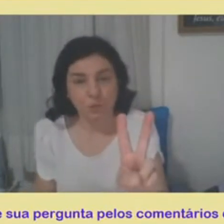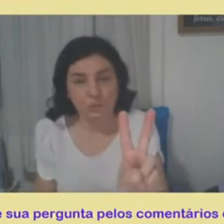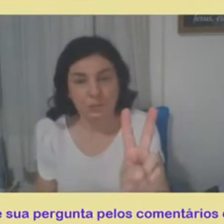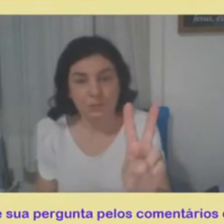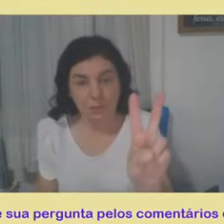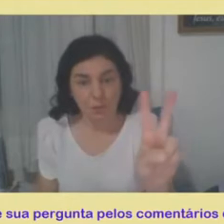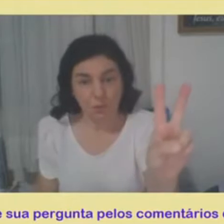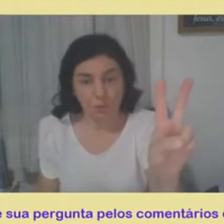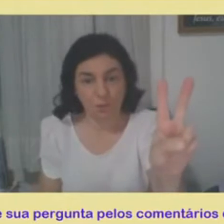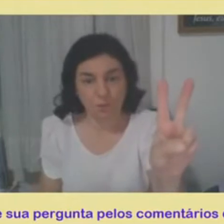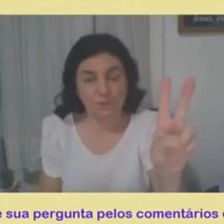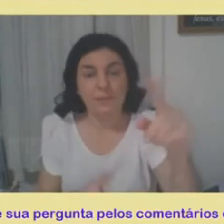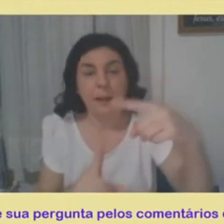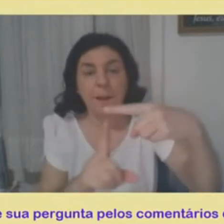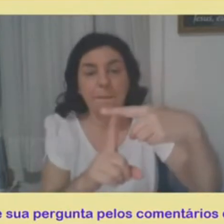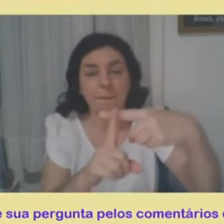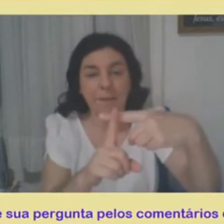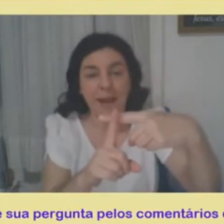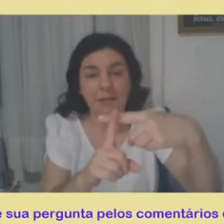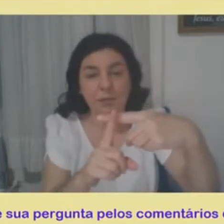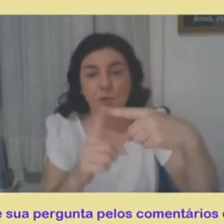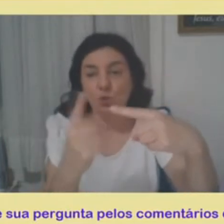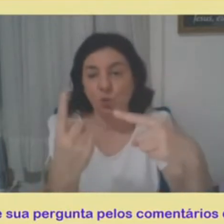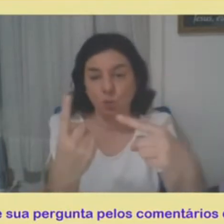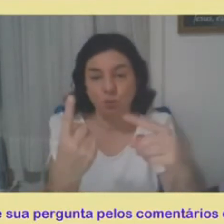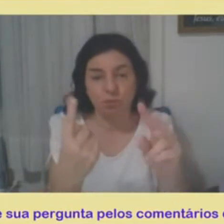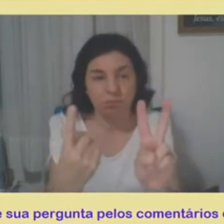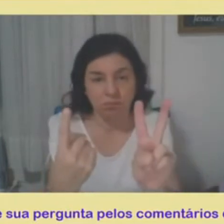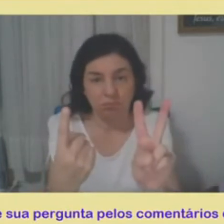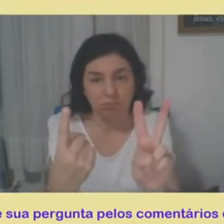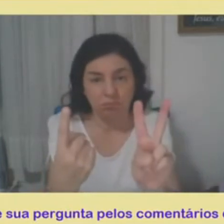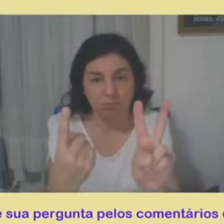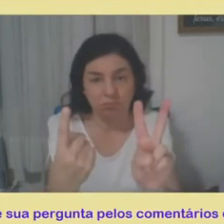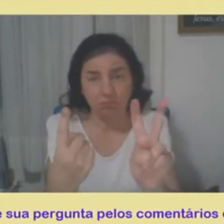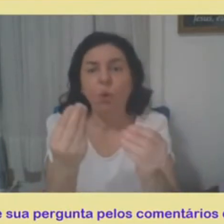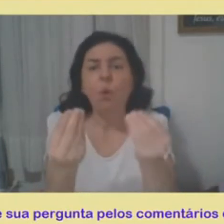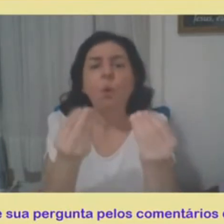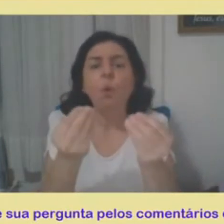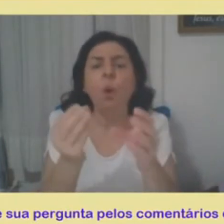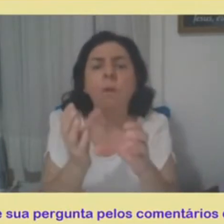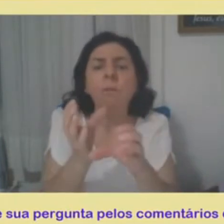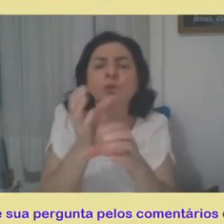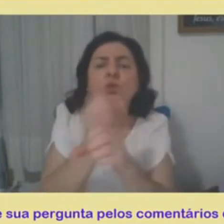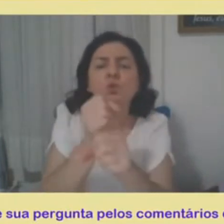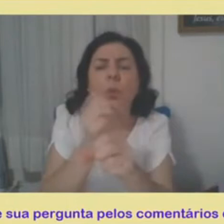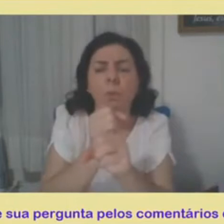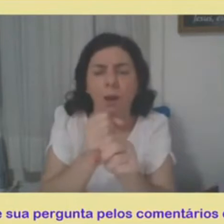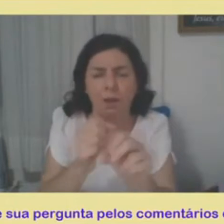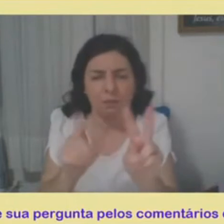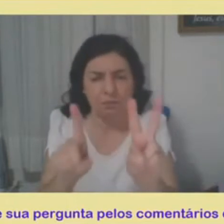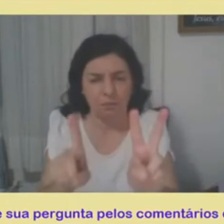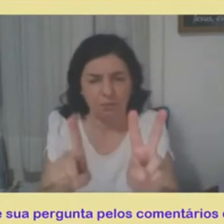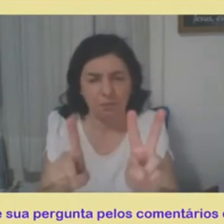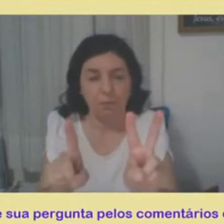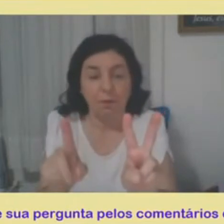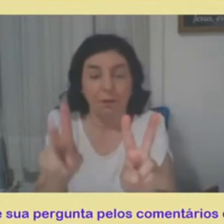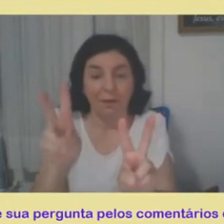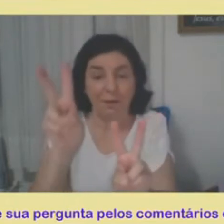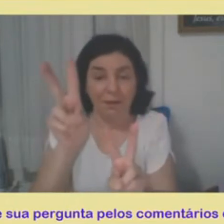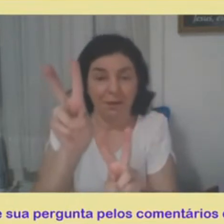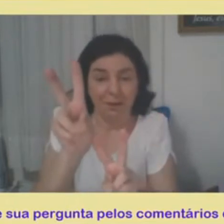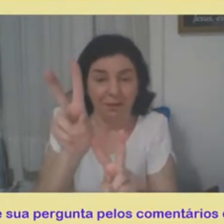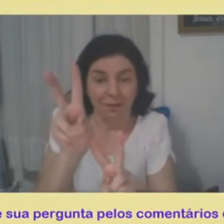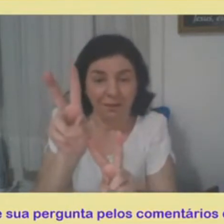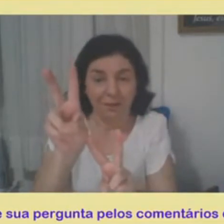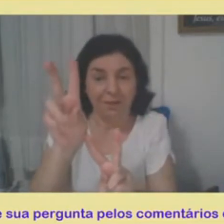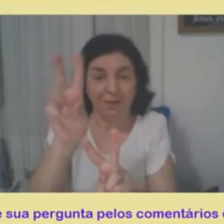Mas, por exemplo, 2 mais 1. Como que faz uma soma?